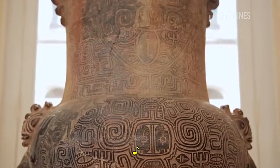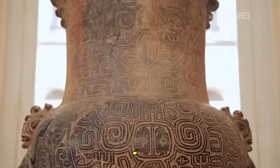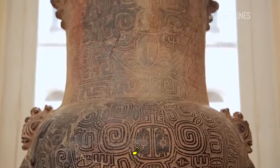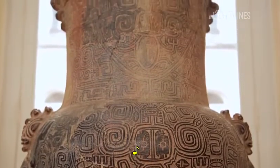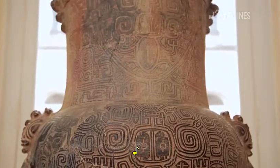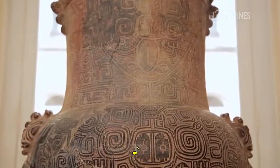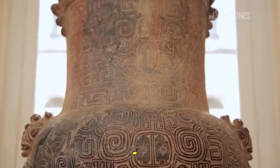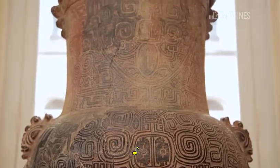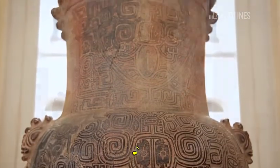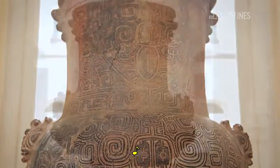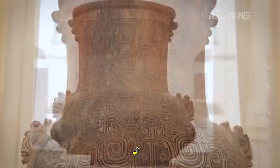retrospectivo...